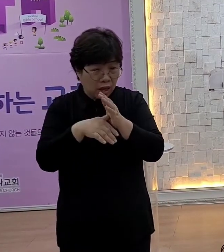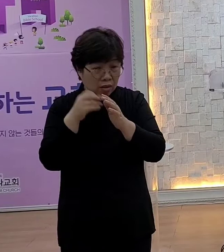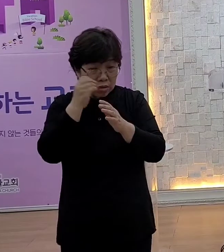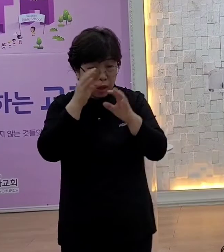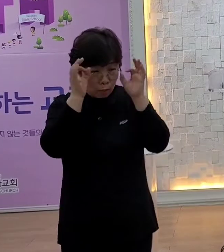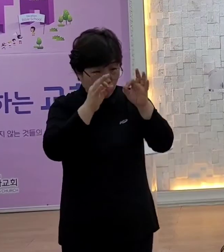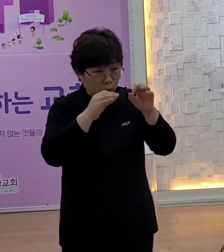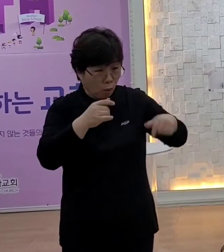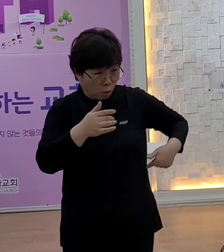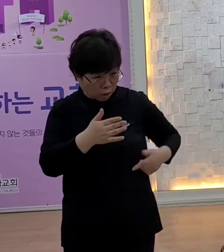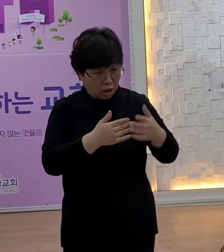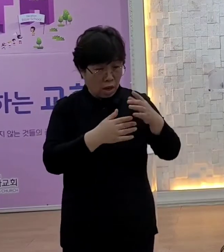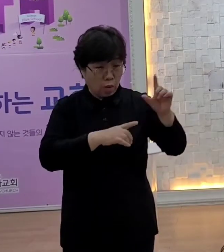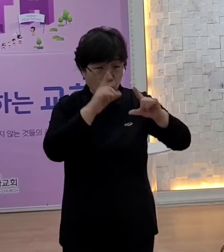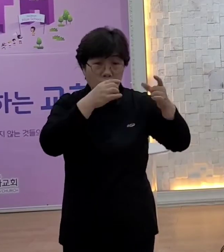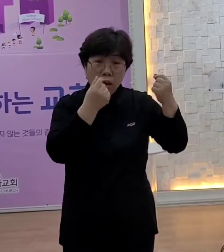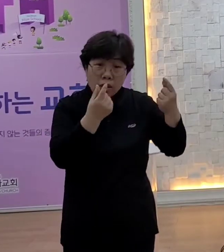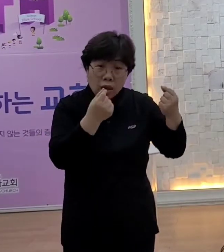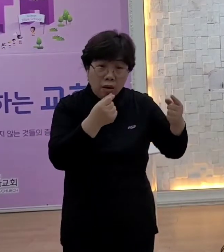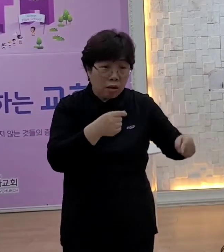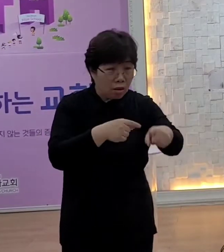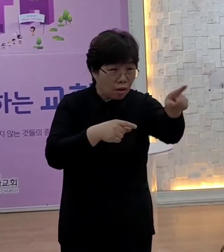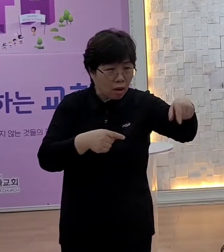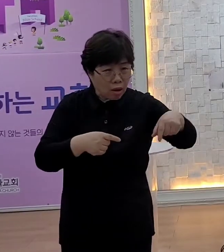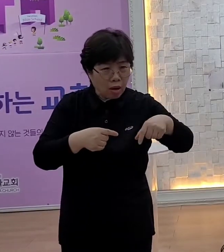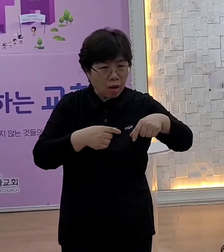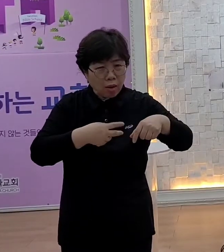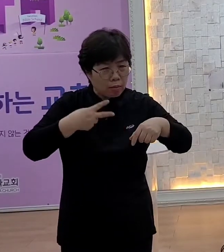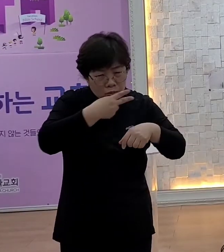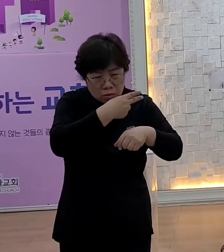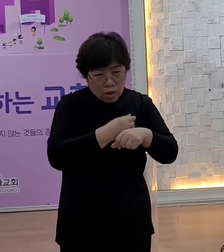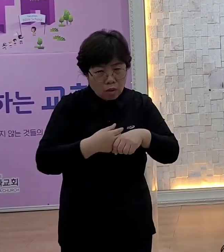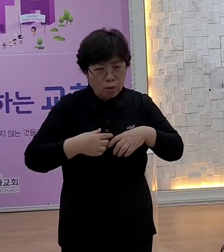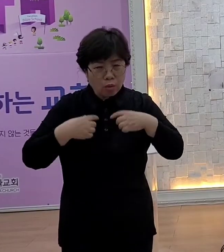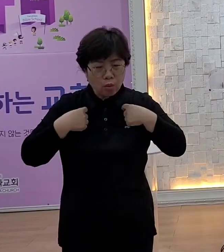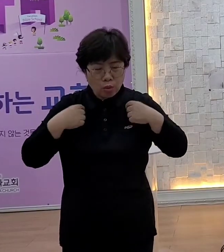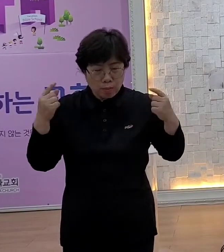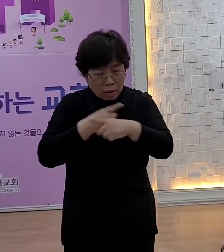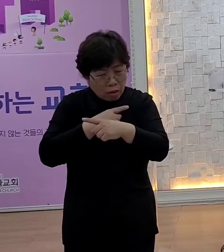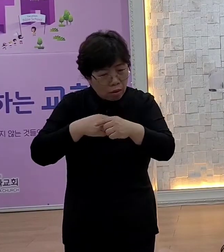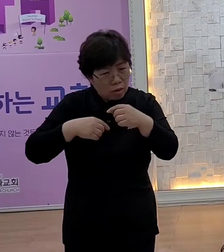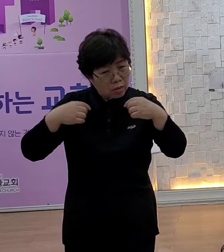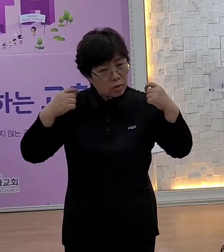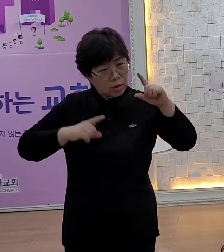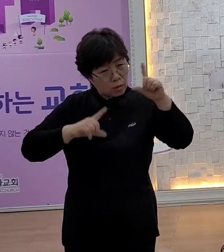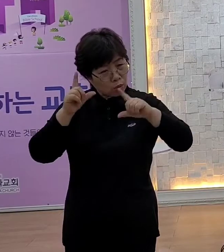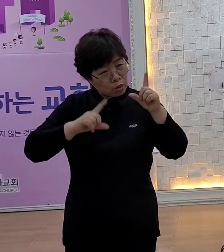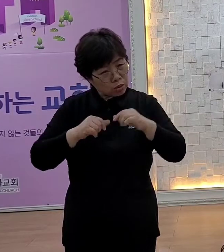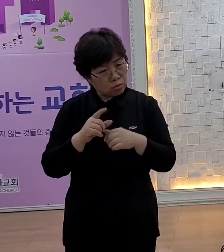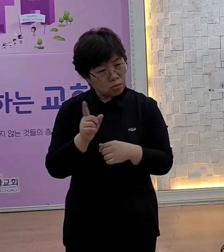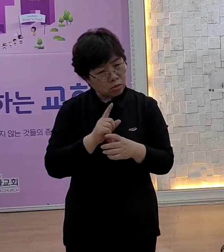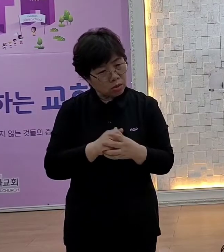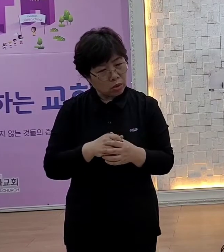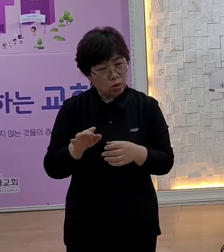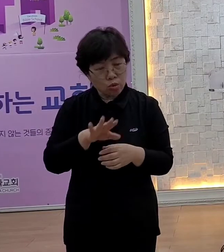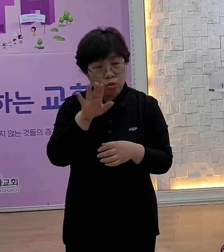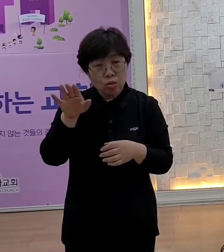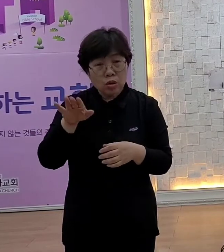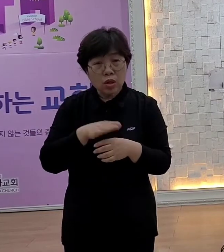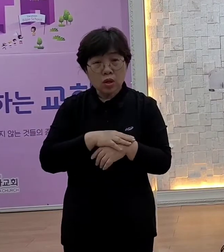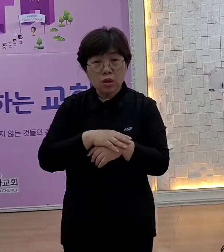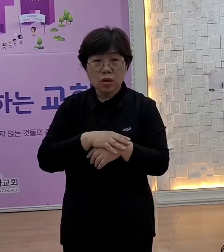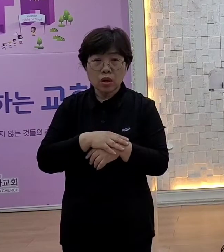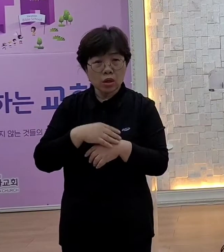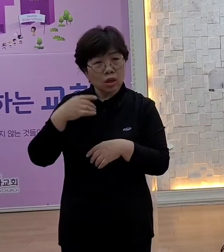자까지 전부 다 그죠? 회개하고 금식하고 이 지금 뭐 하는 짓이에요? 그럼 우리가 알고 있는 그 회개가 아니면 이건 회개의